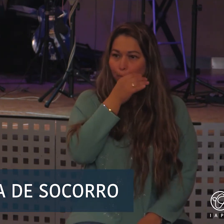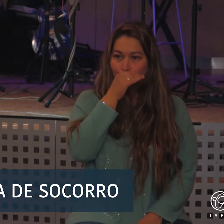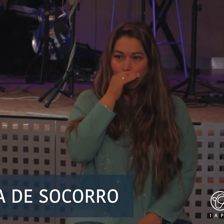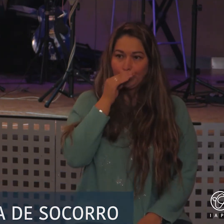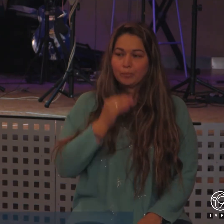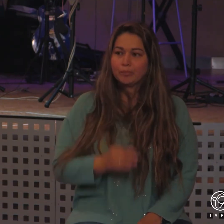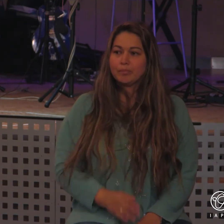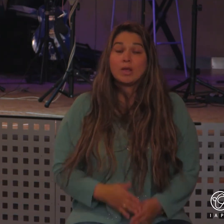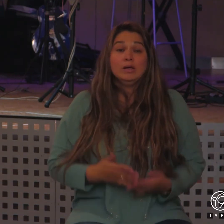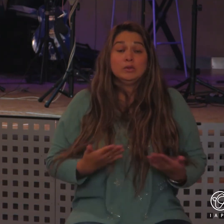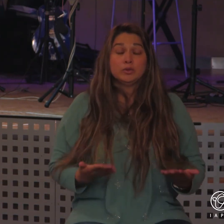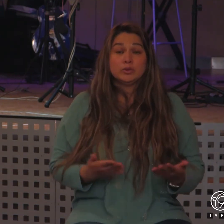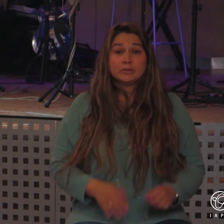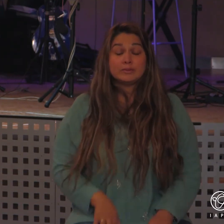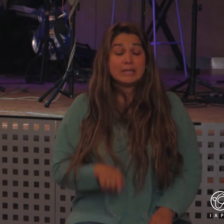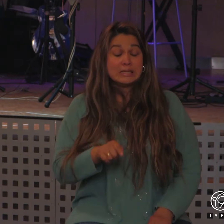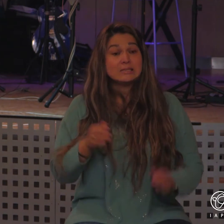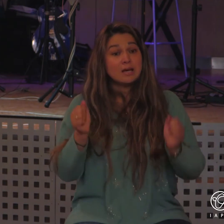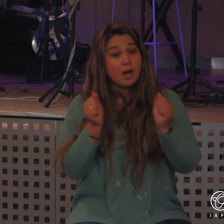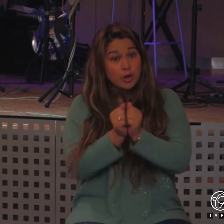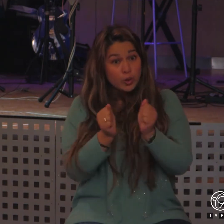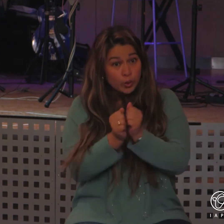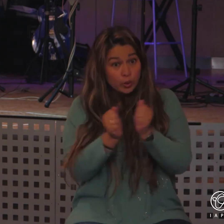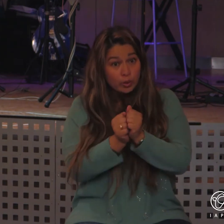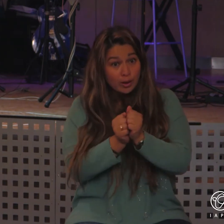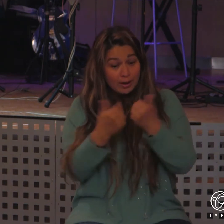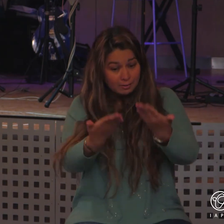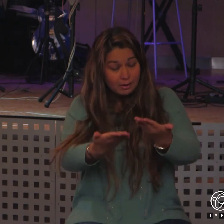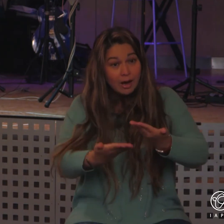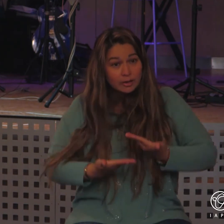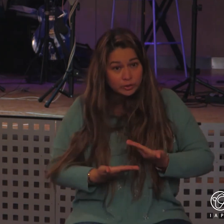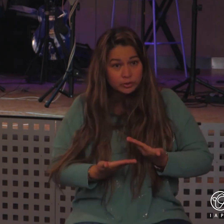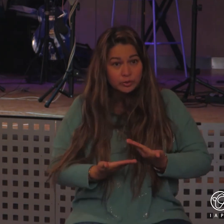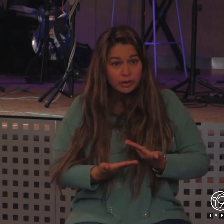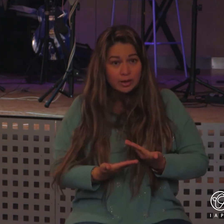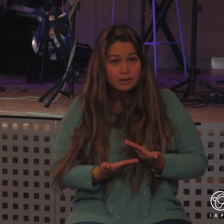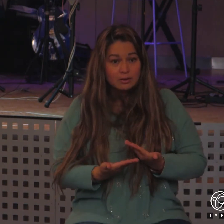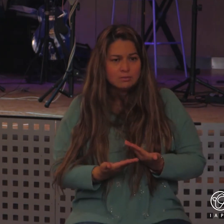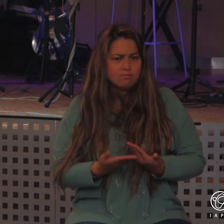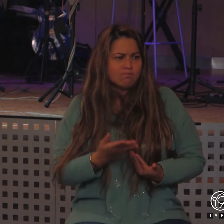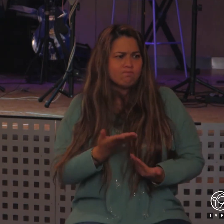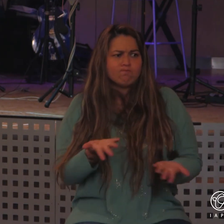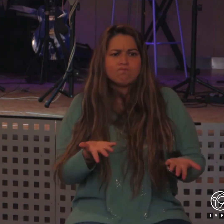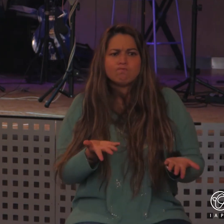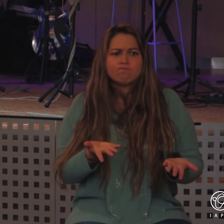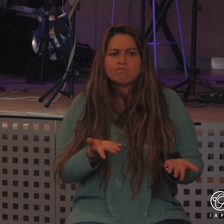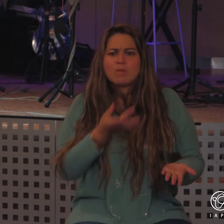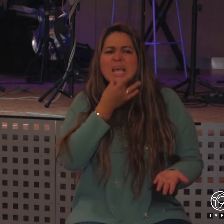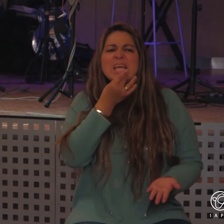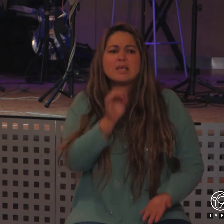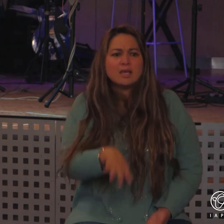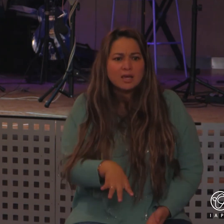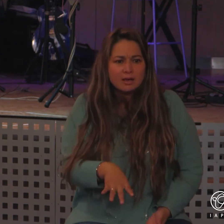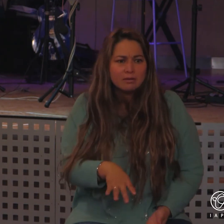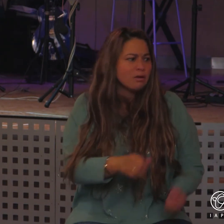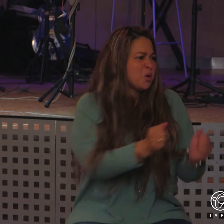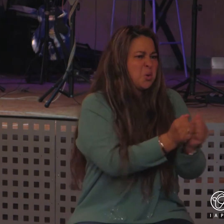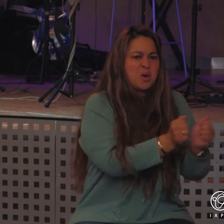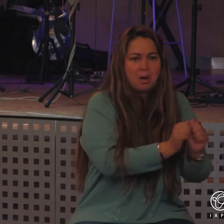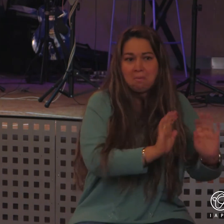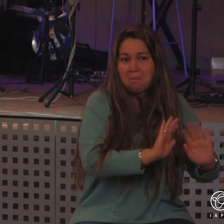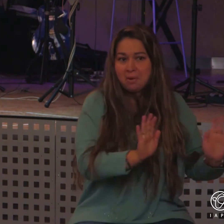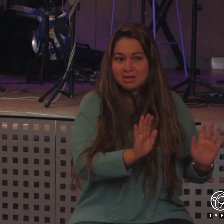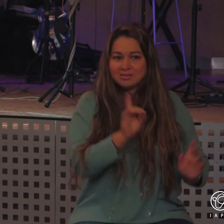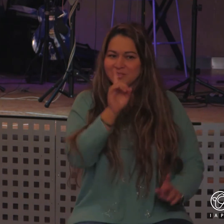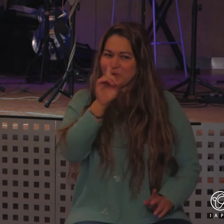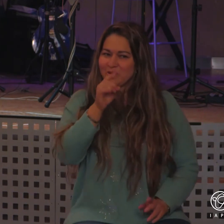predico. Y que esa roca de ayuda, esa piedra de socorro, no es otra cosa que alguien, nuestro